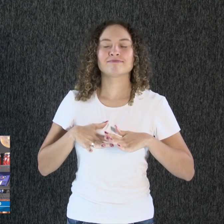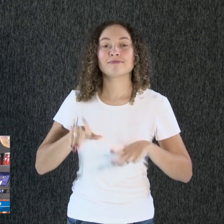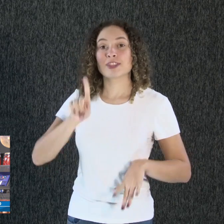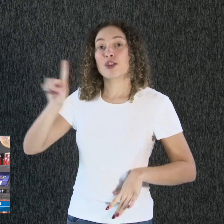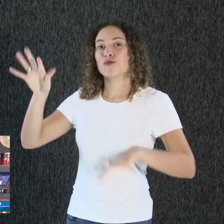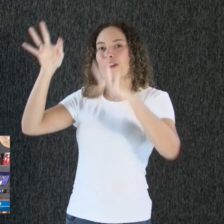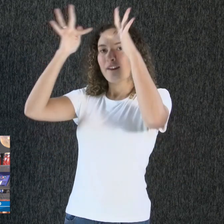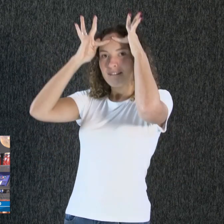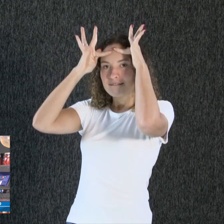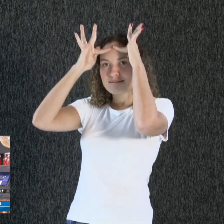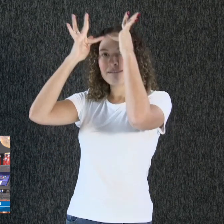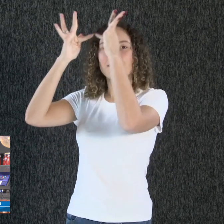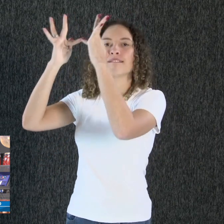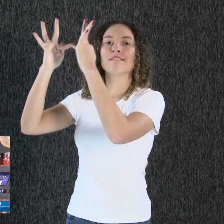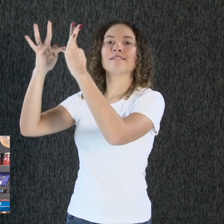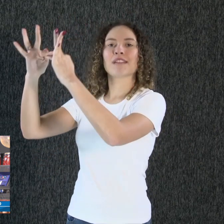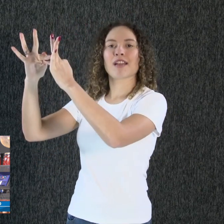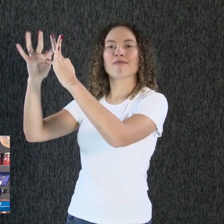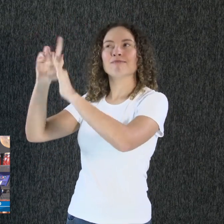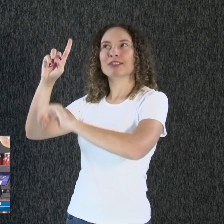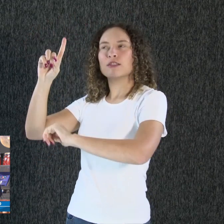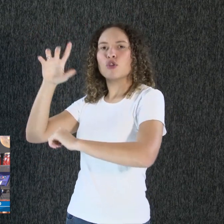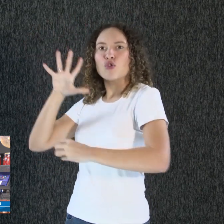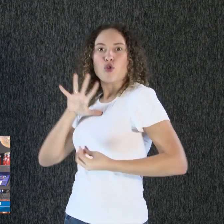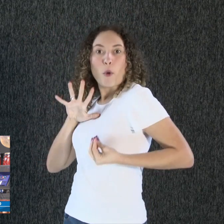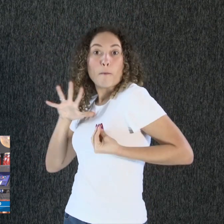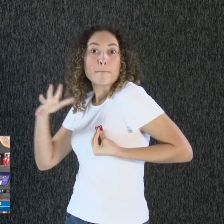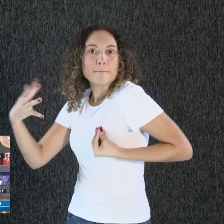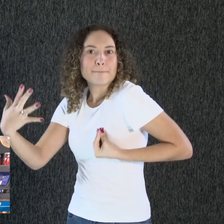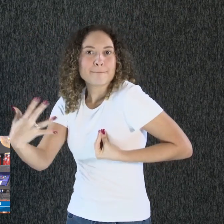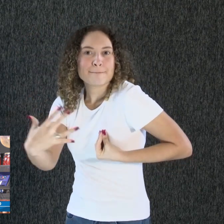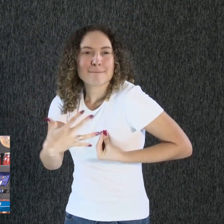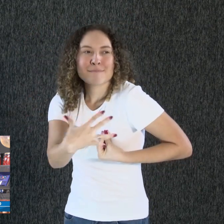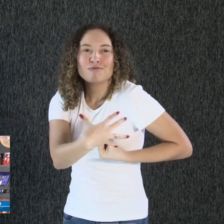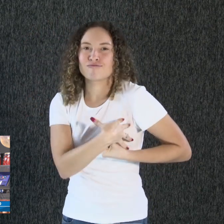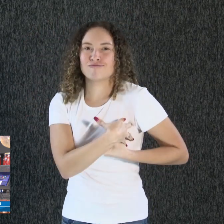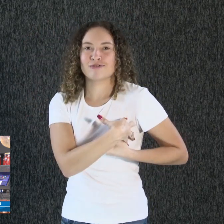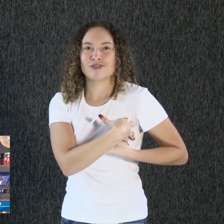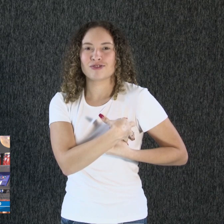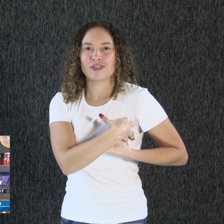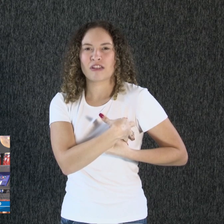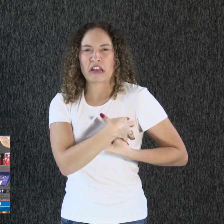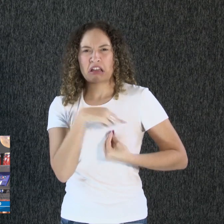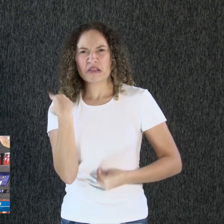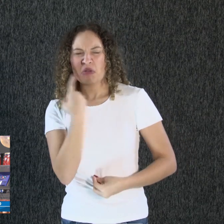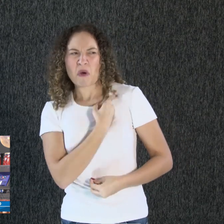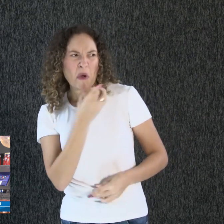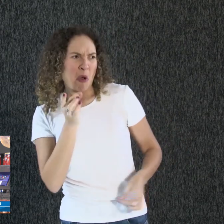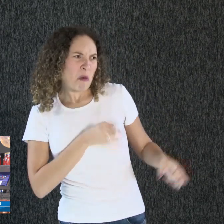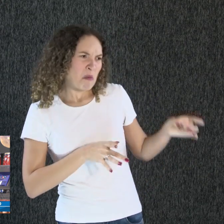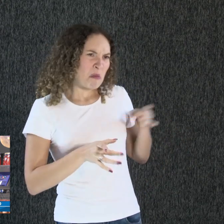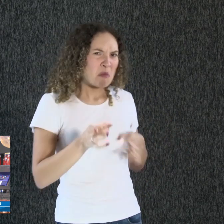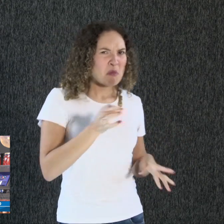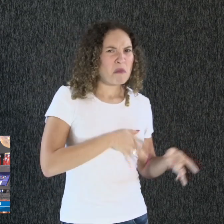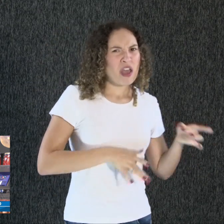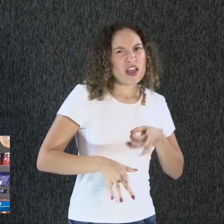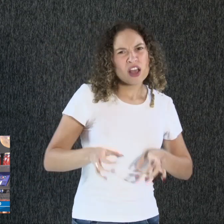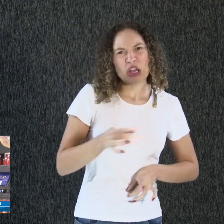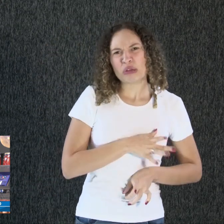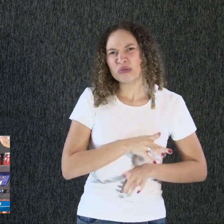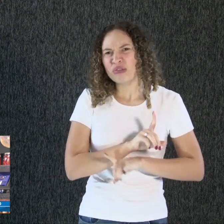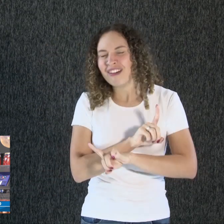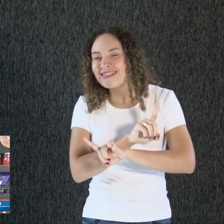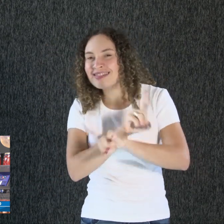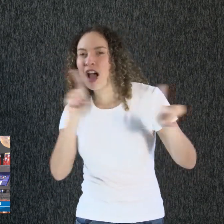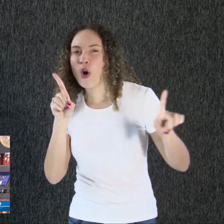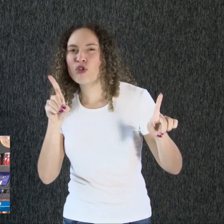refúgio. Fidelidade dele será o seu escudo protetor. Você não temerá o pavor